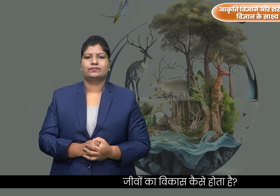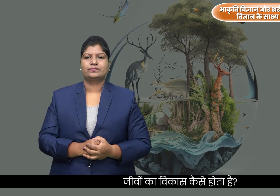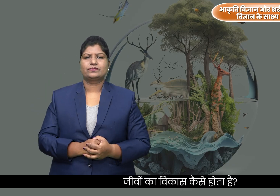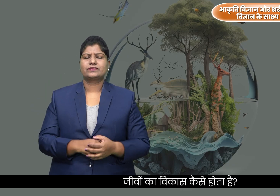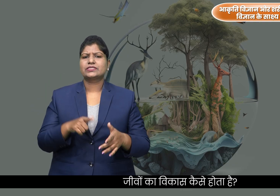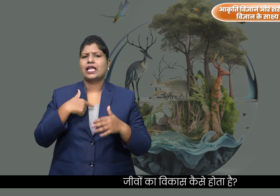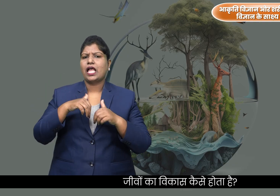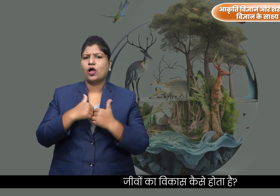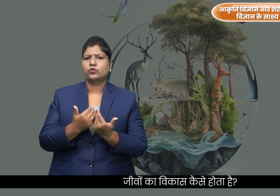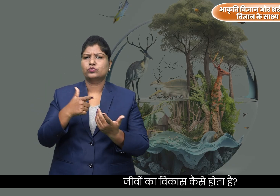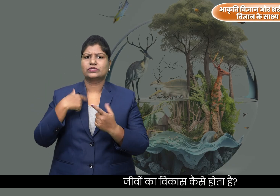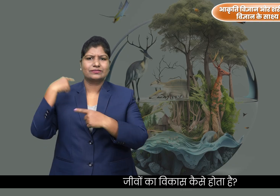जीवों का विकास कैसे होता है?